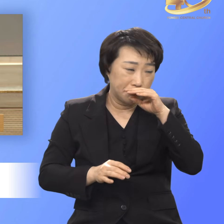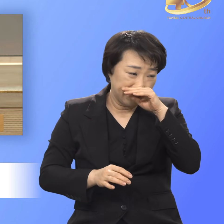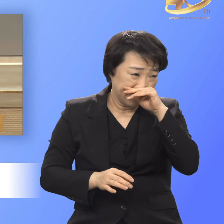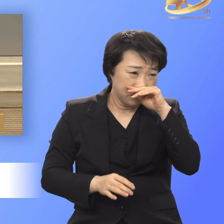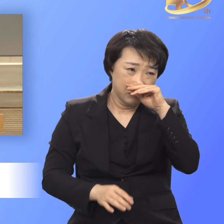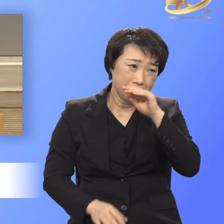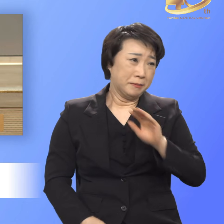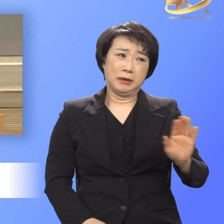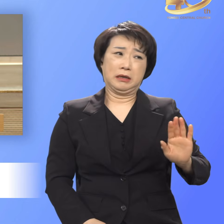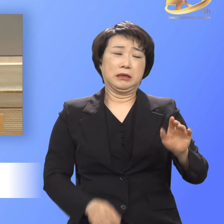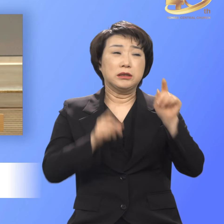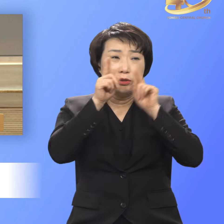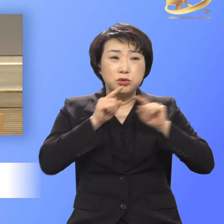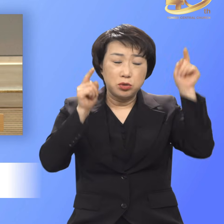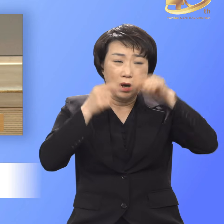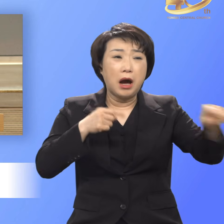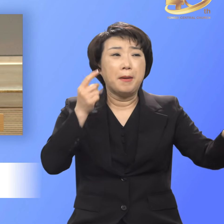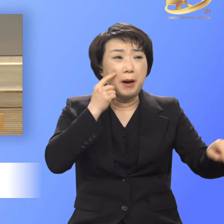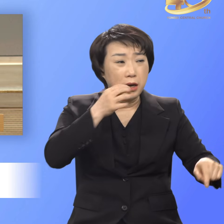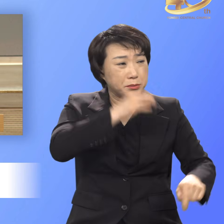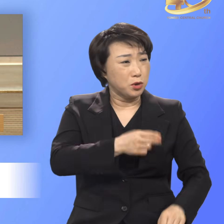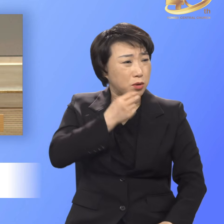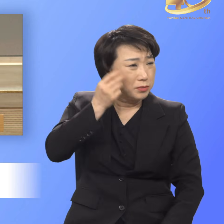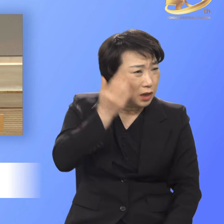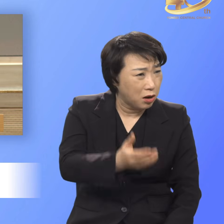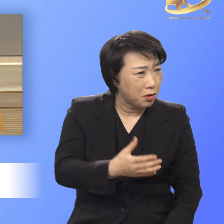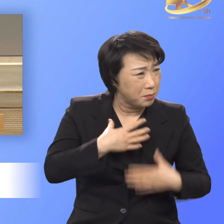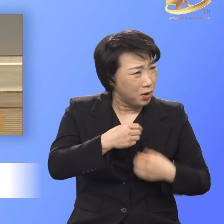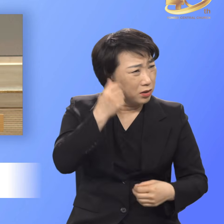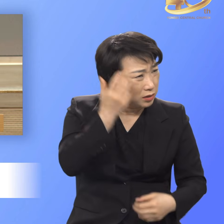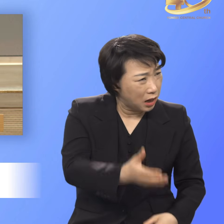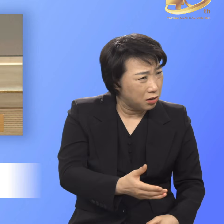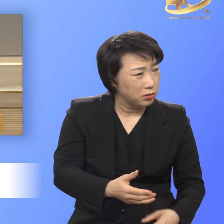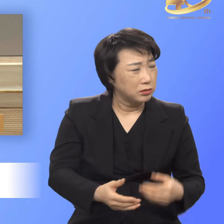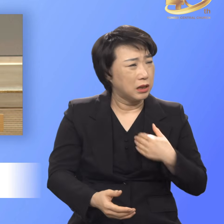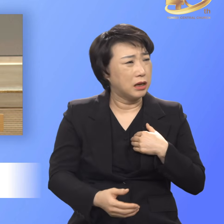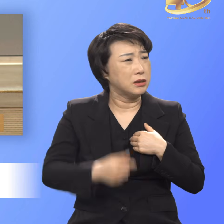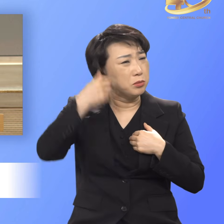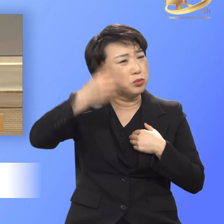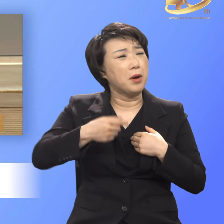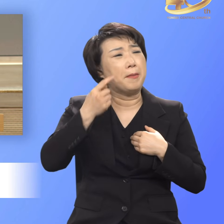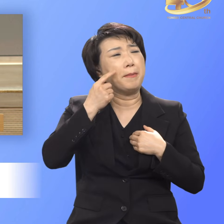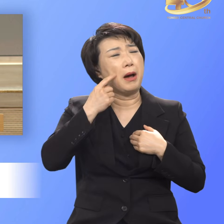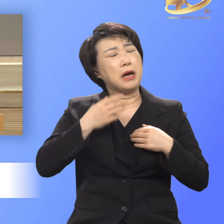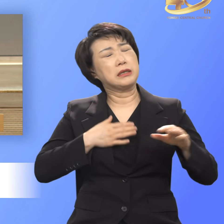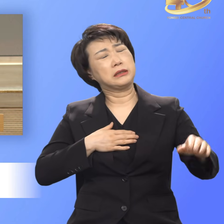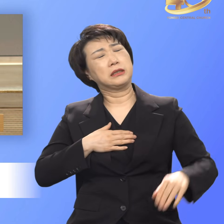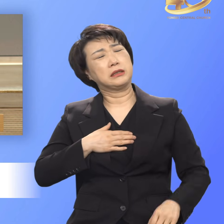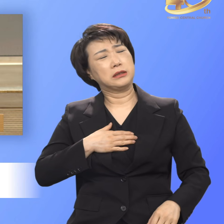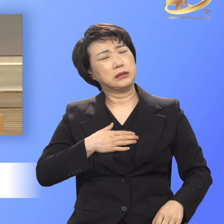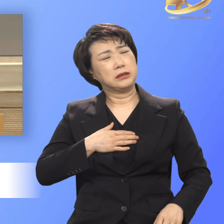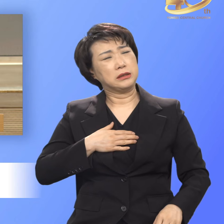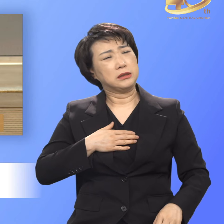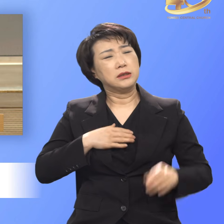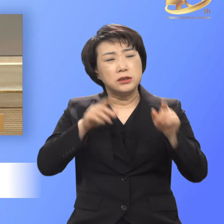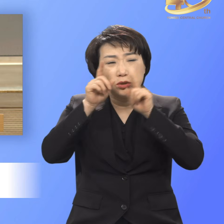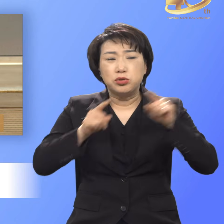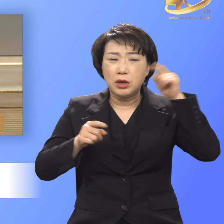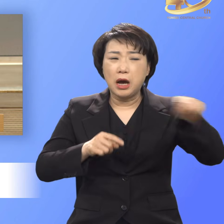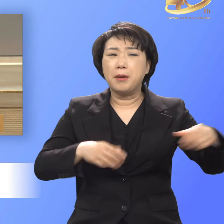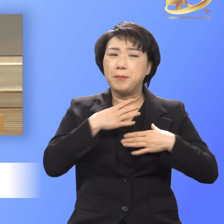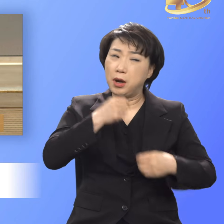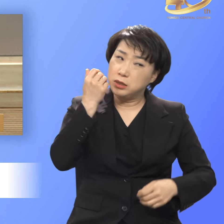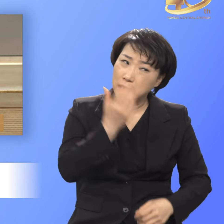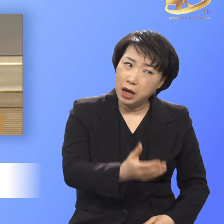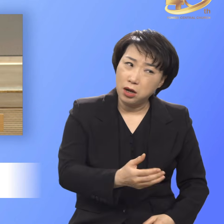내던지면 지옥은 힘한드냐 평안하냐고 나보고 물어봐. 자기에게 물어보라고. 너 지옥은